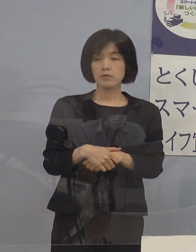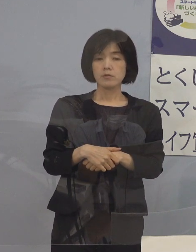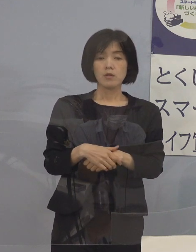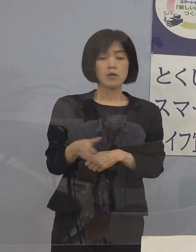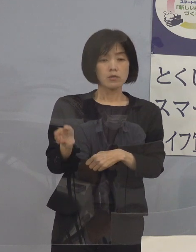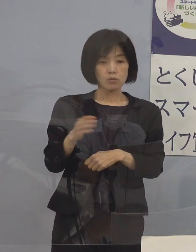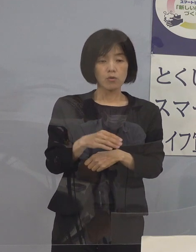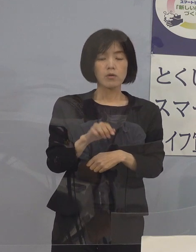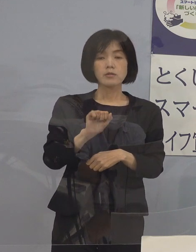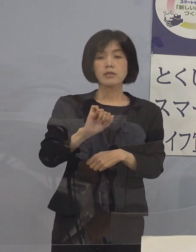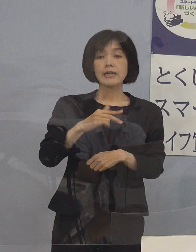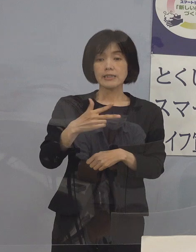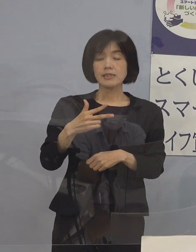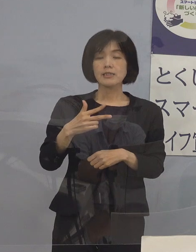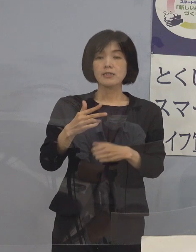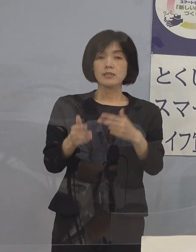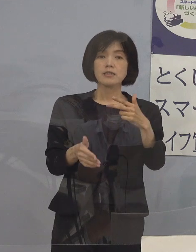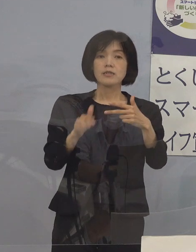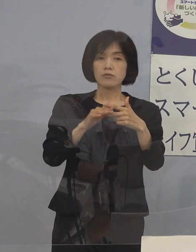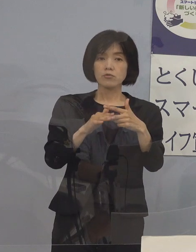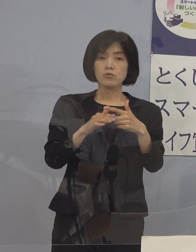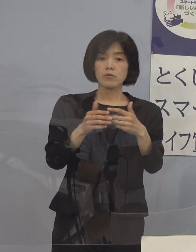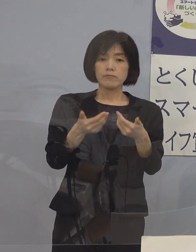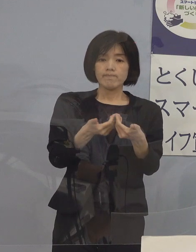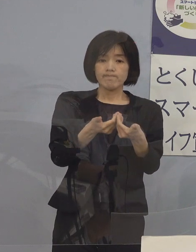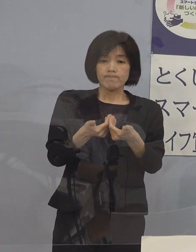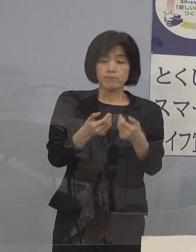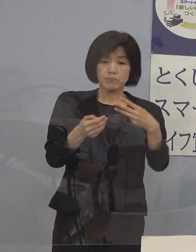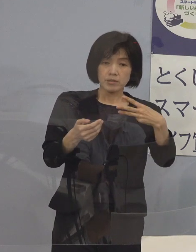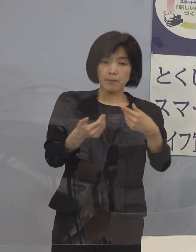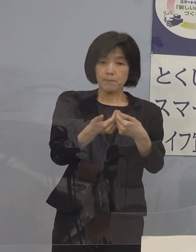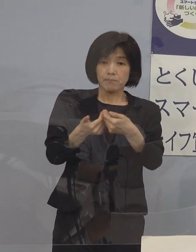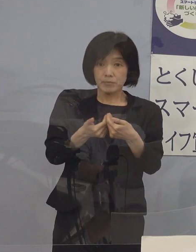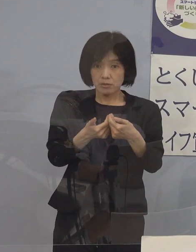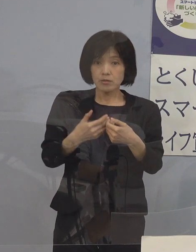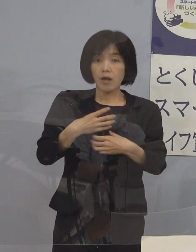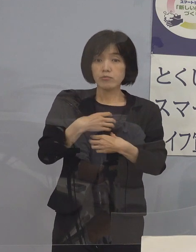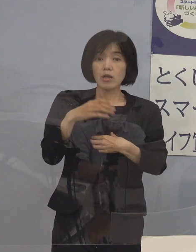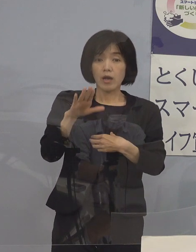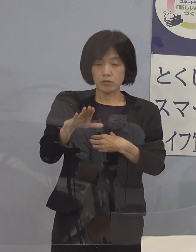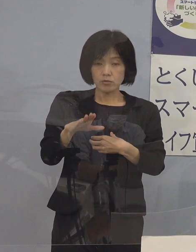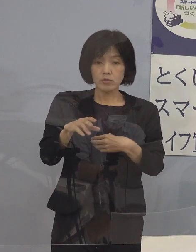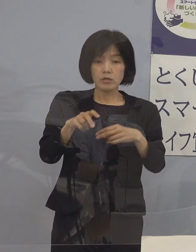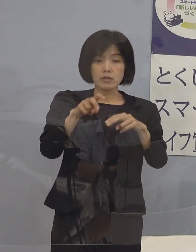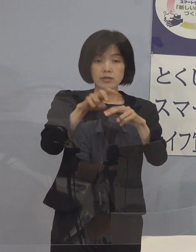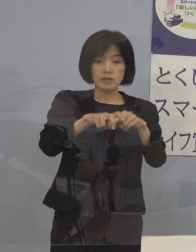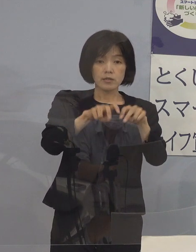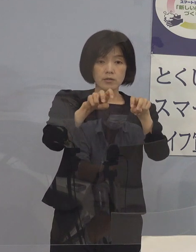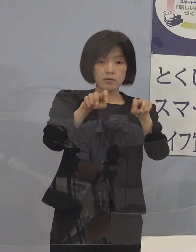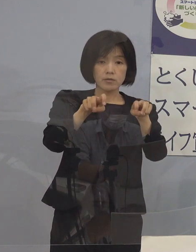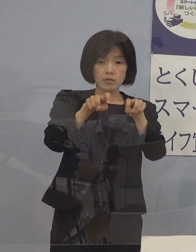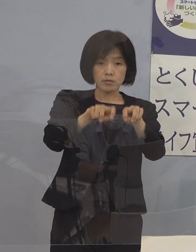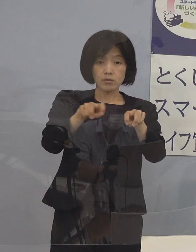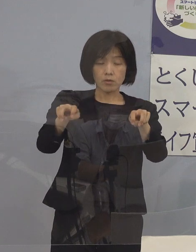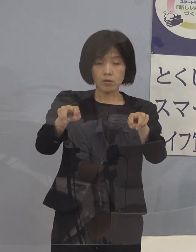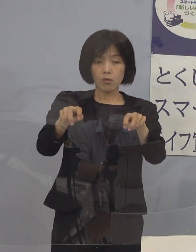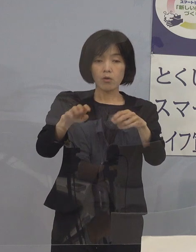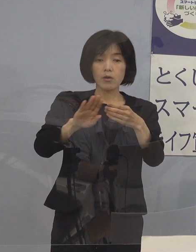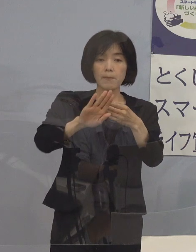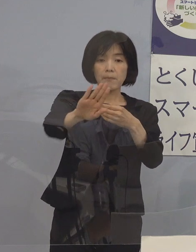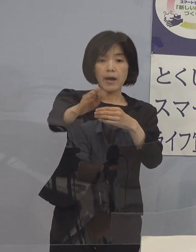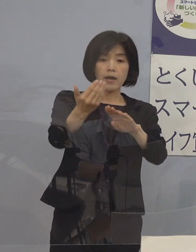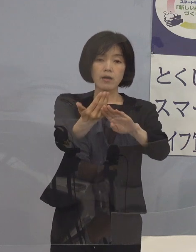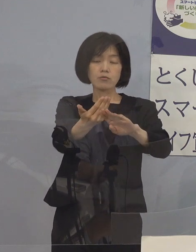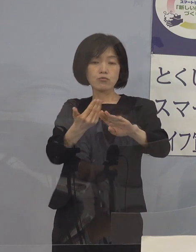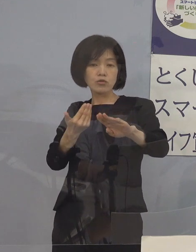あと、催事施設ですので密の状態になりやすい。で、座席の間隔、これを前後左